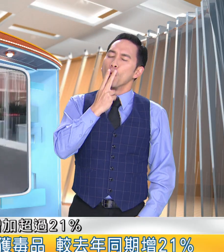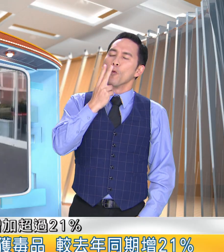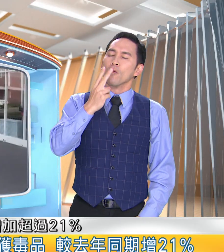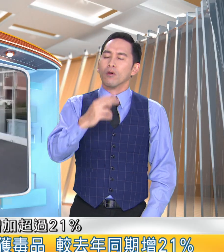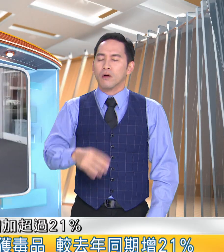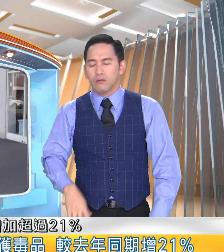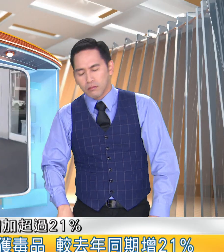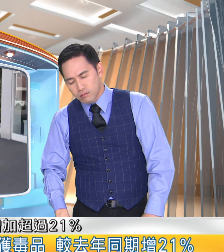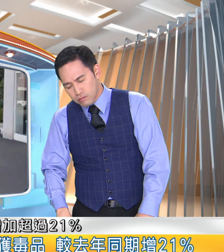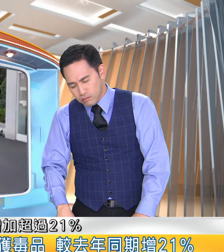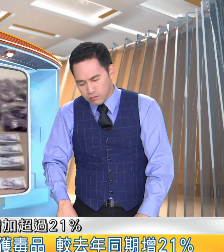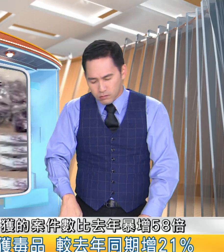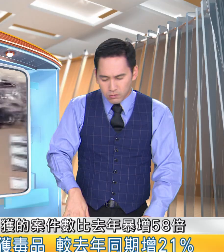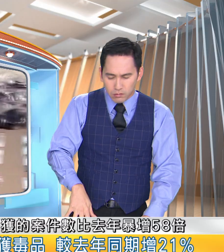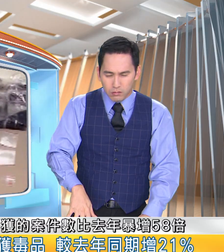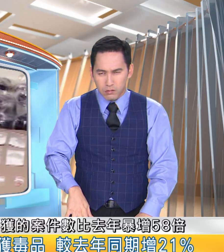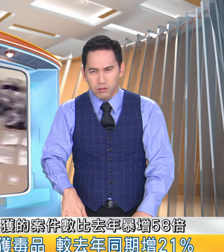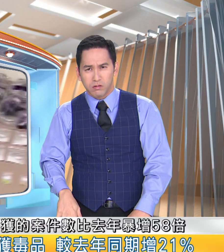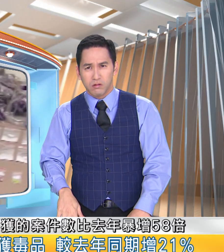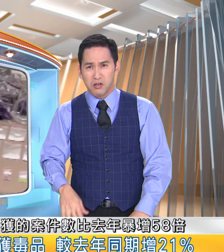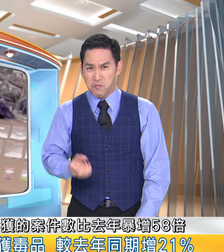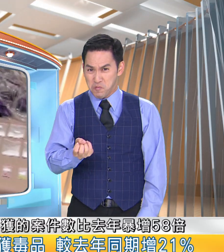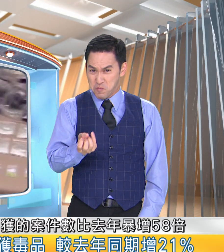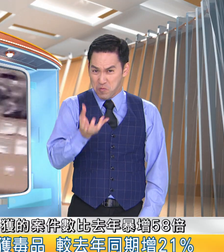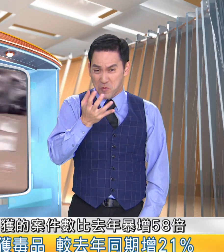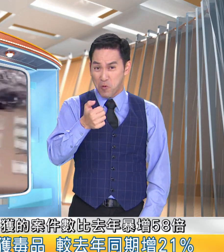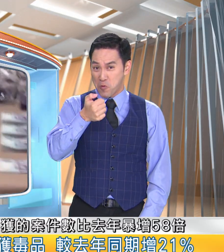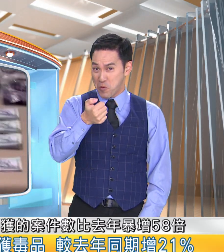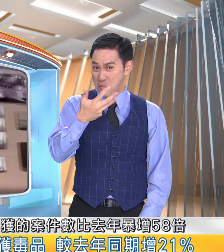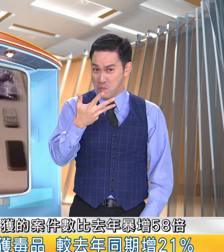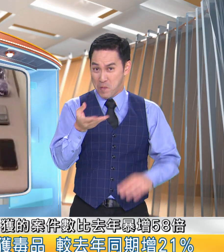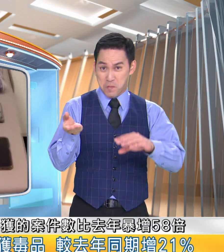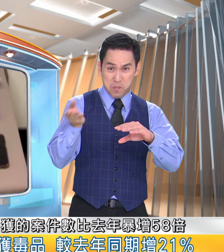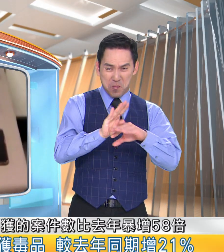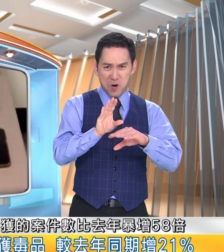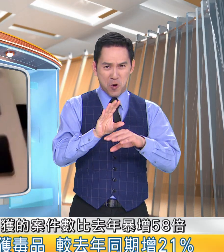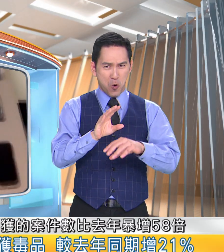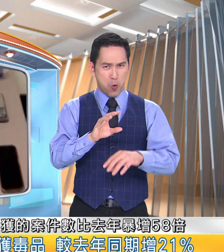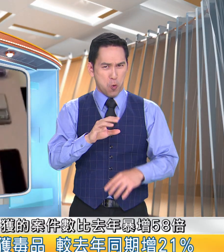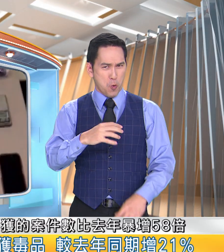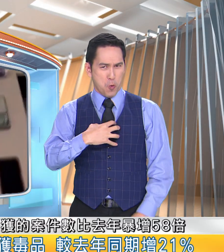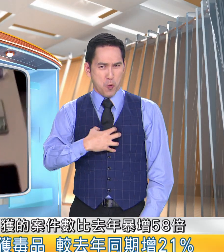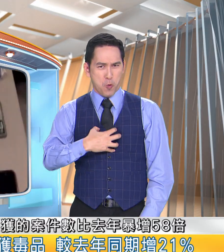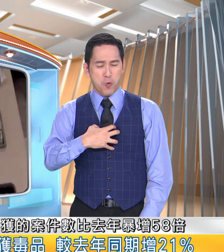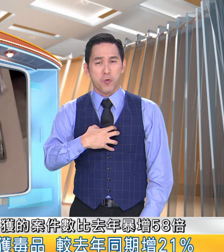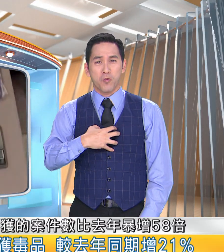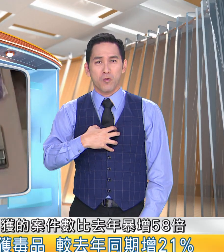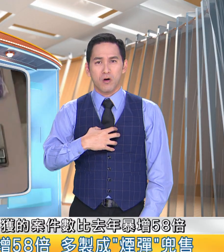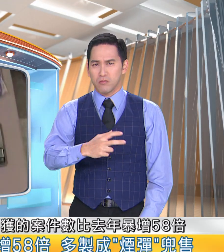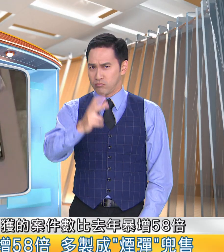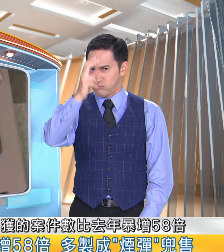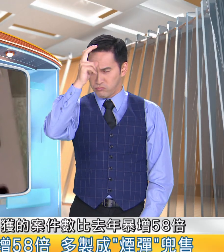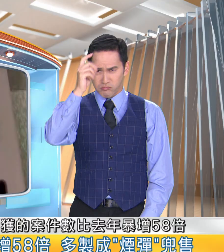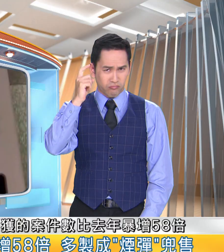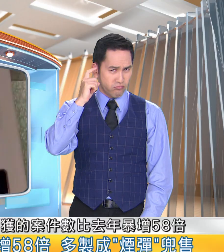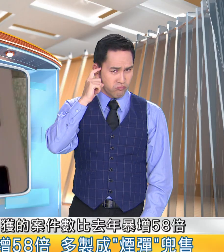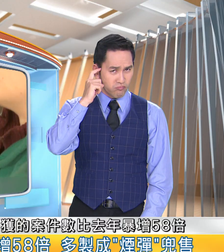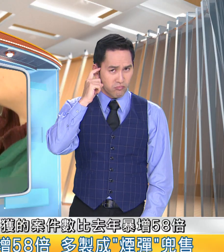21%，尤其依托咪酯查获的案件数比去年暴增58倍。警方分